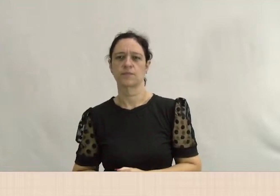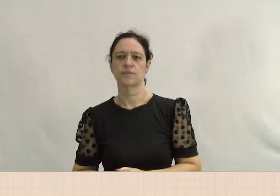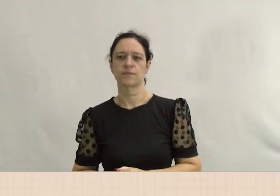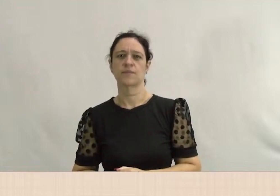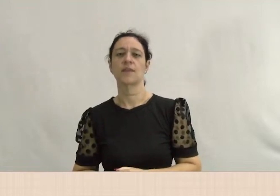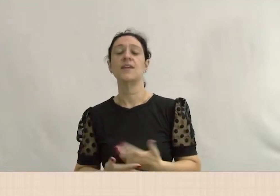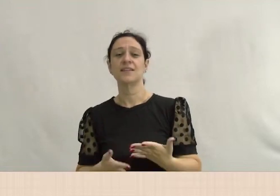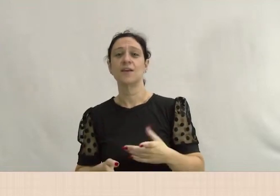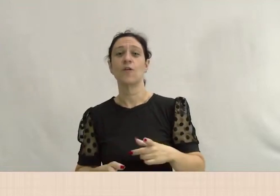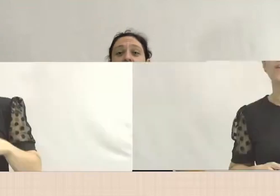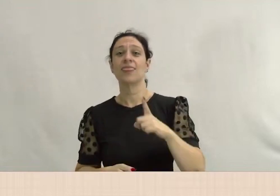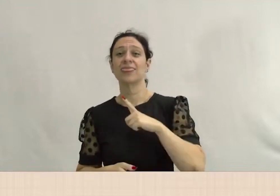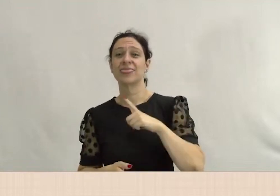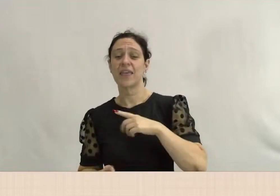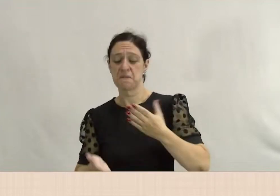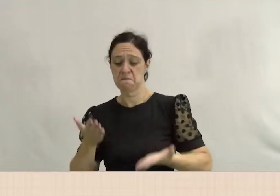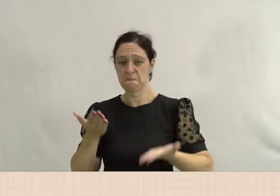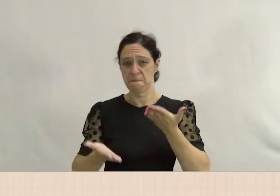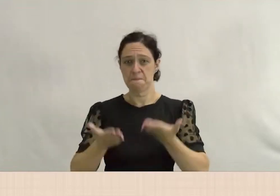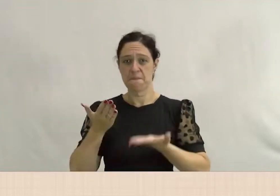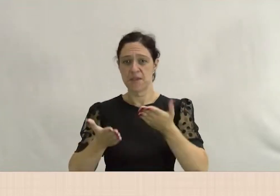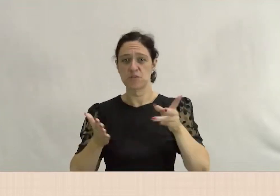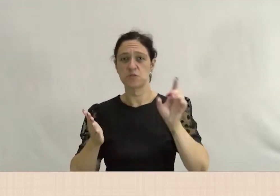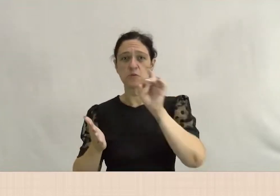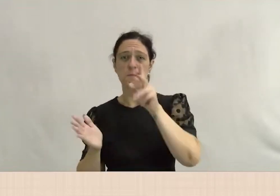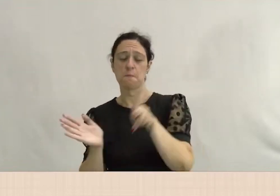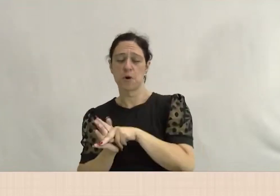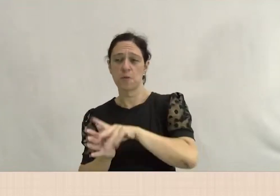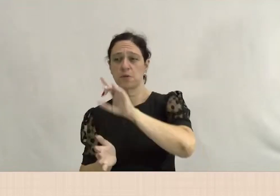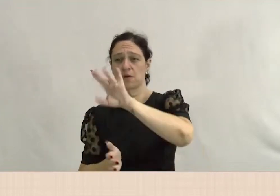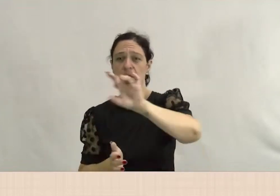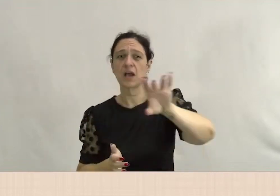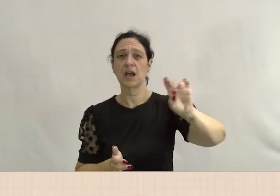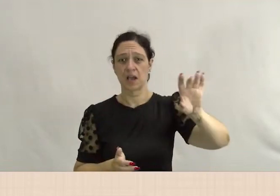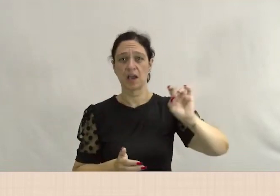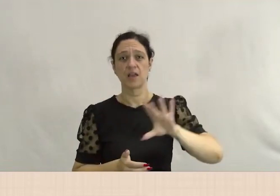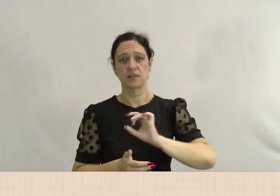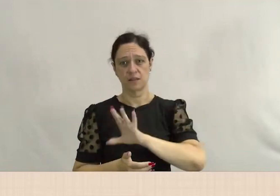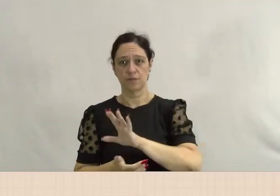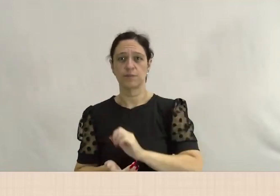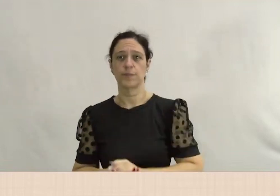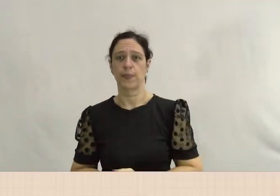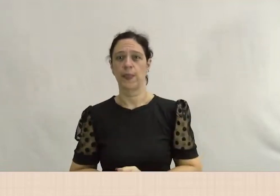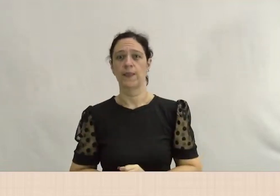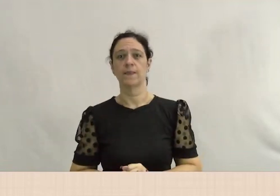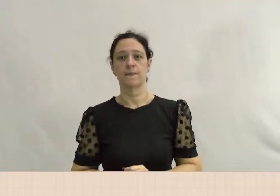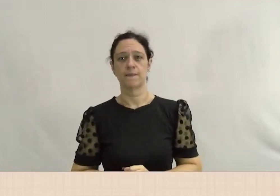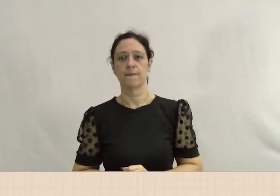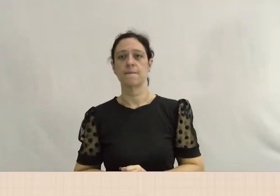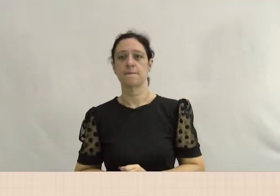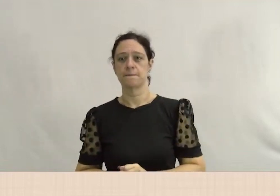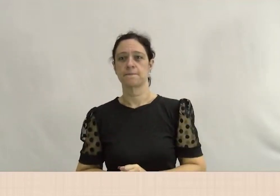peso específico diferente. A densidade diferente.